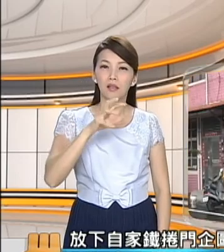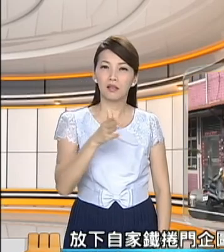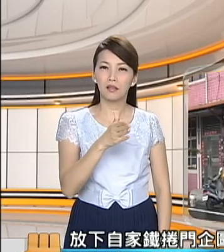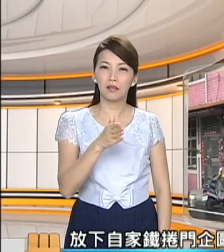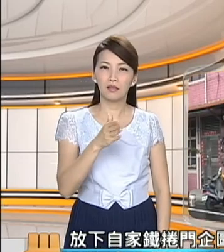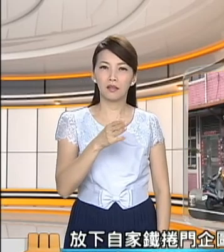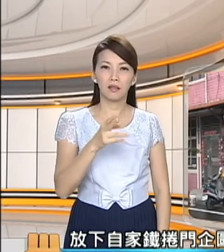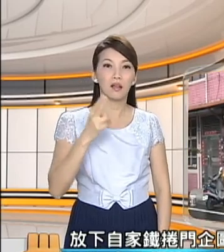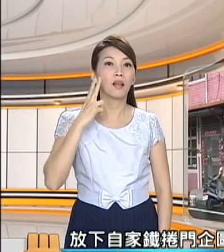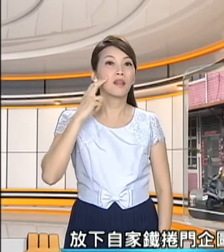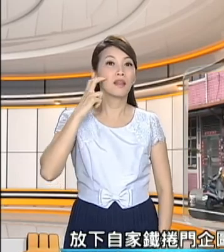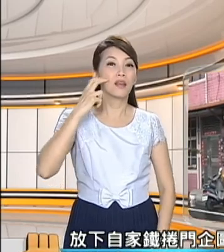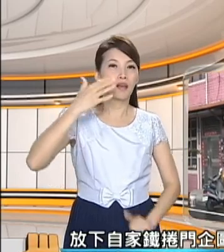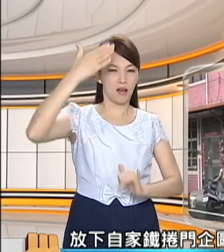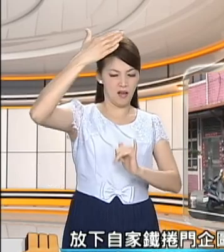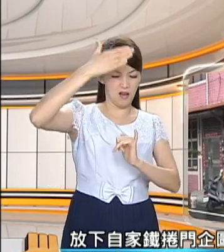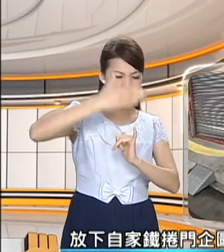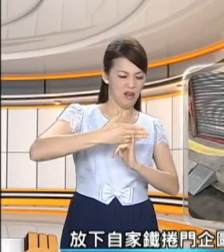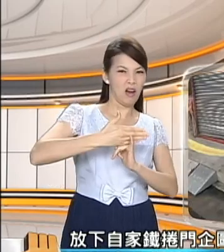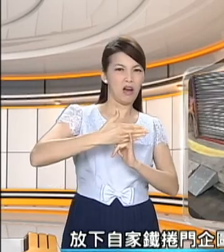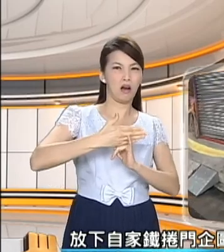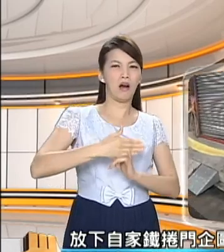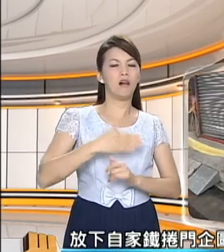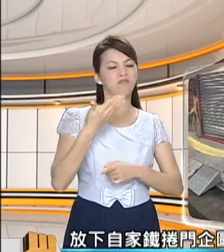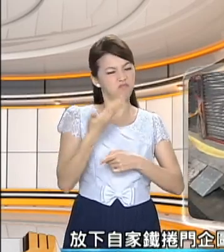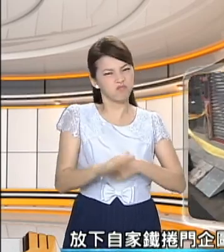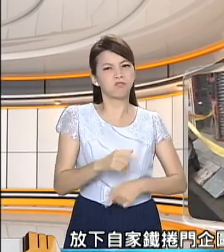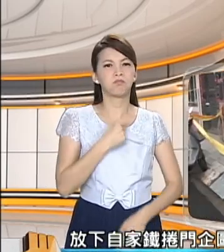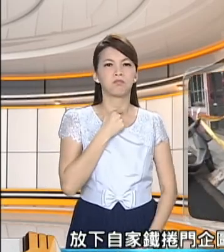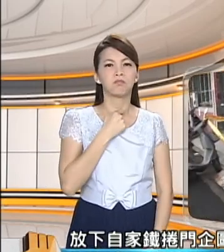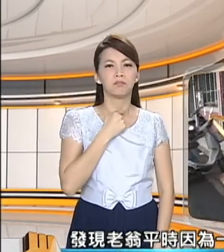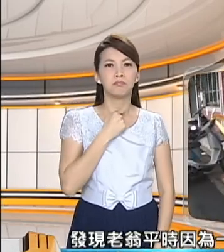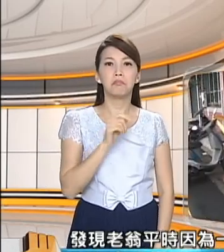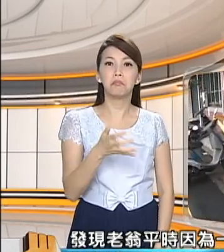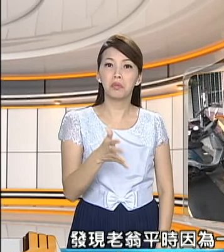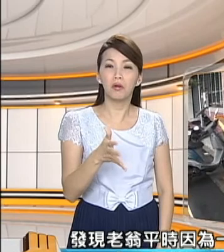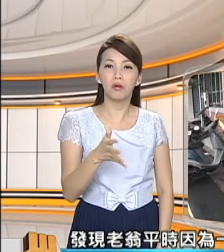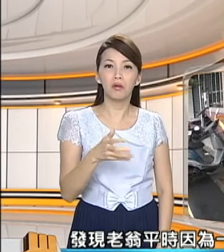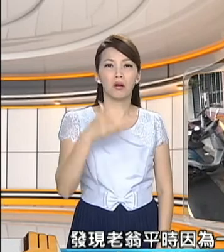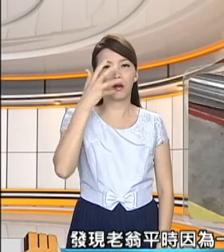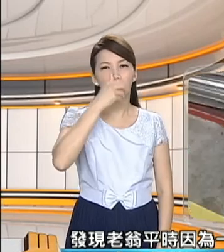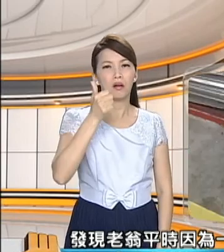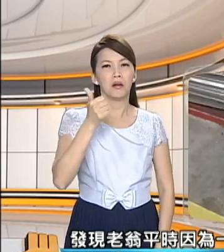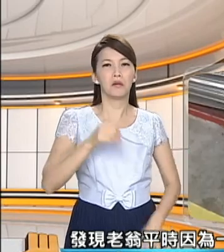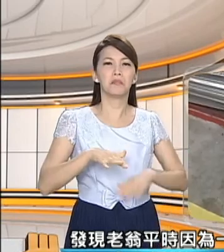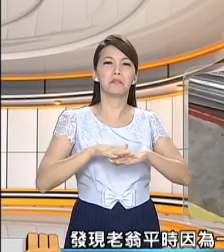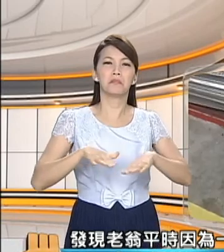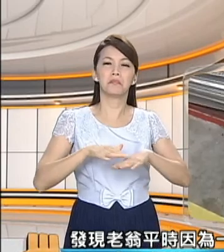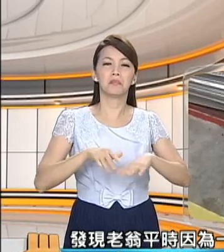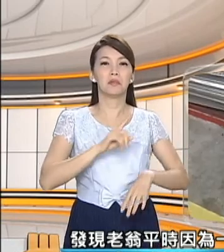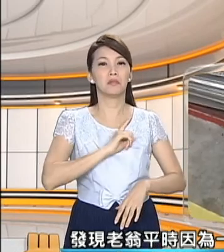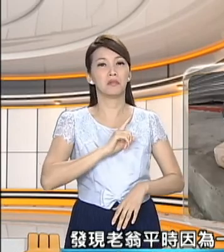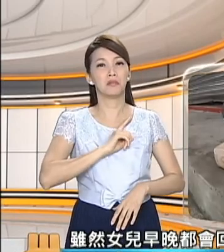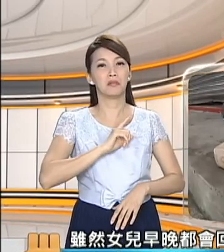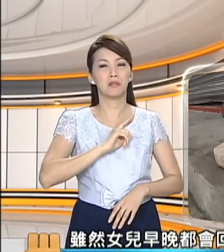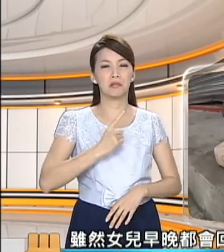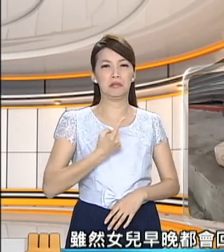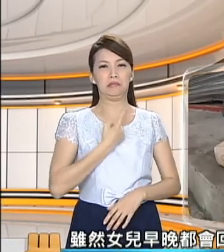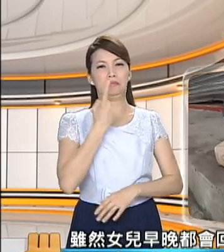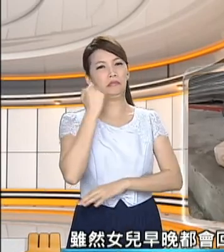自家铁卷门，企图自杀。发现老翁平时因为一个人住，虽然女儿早晚